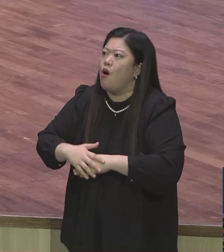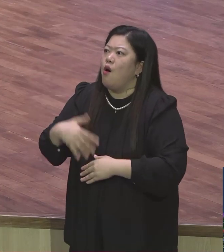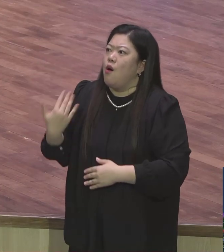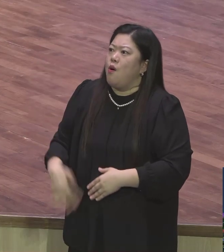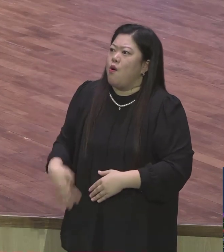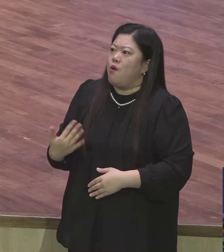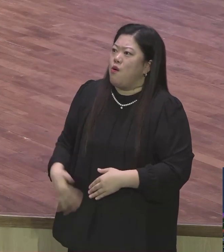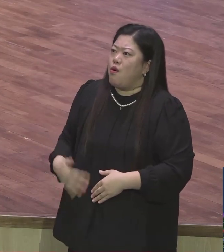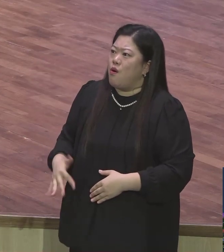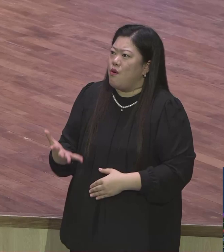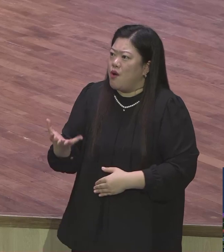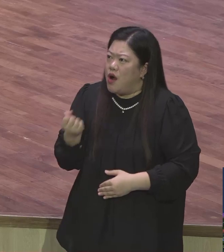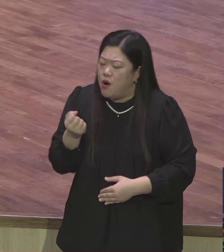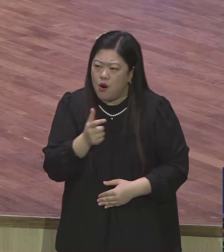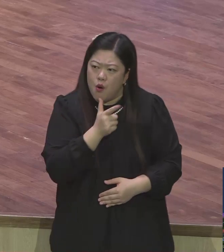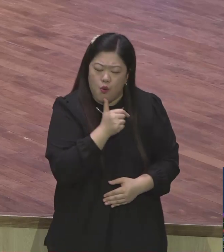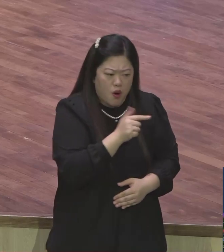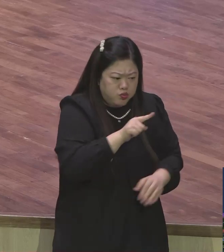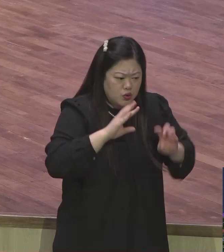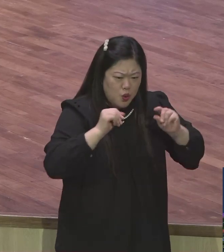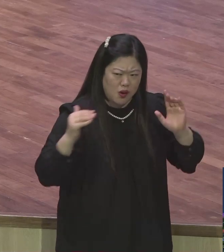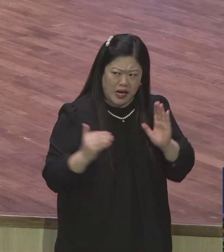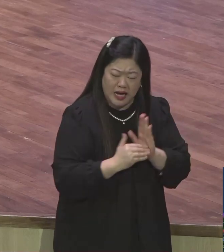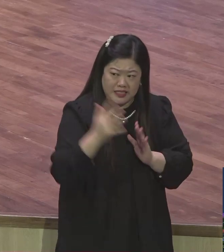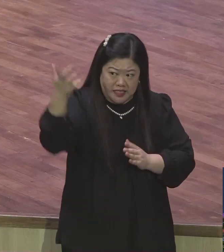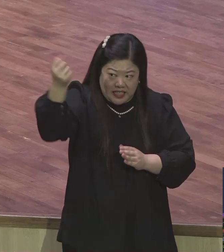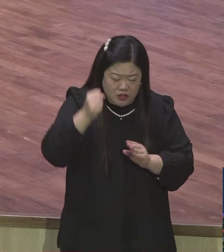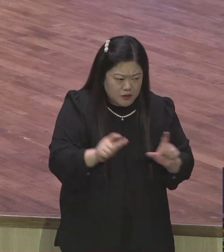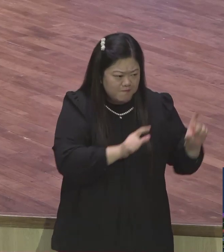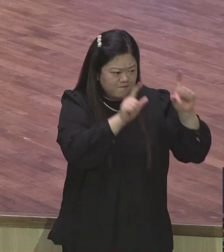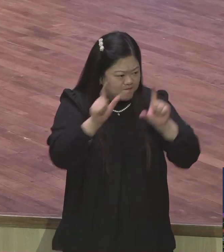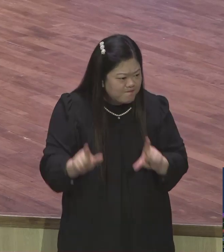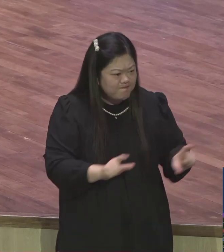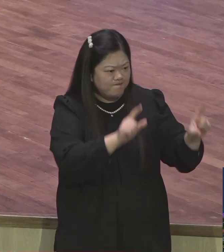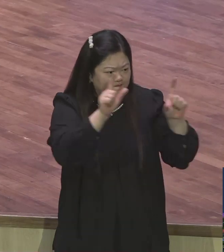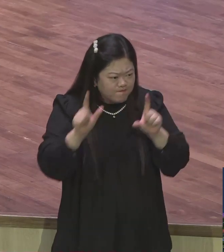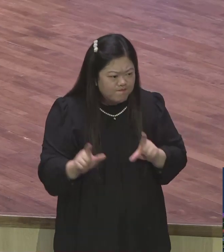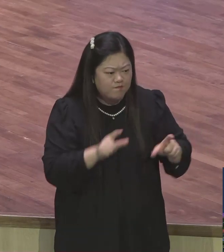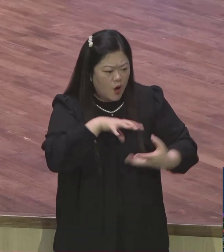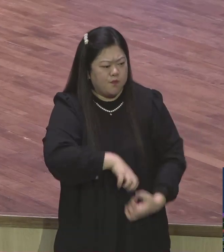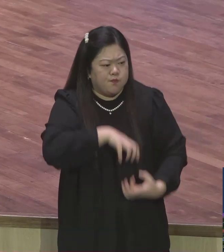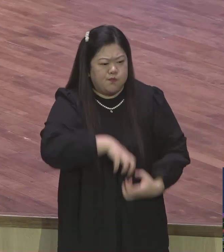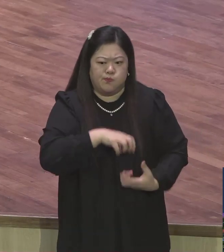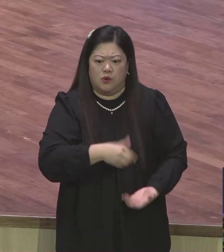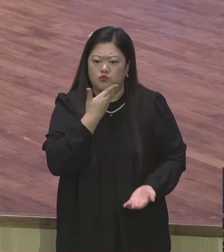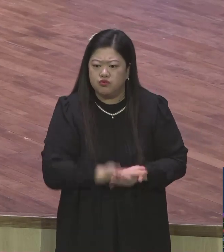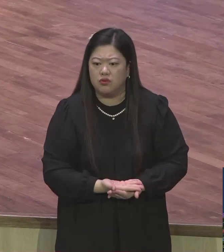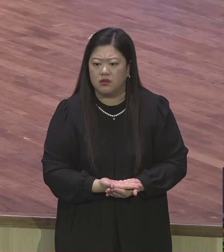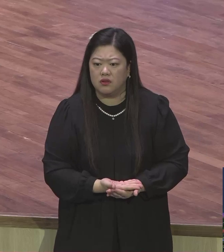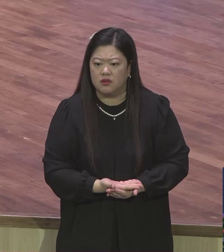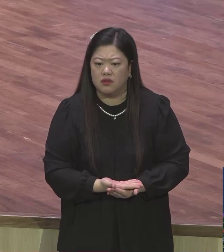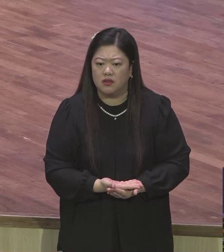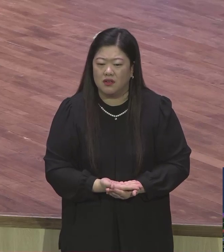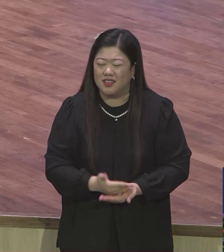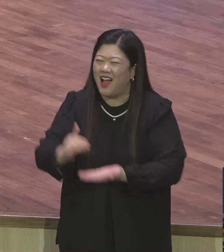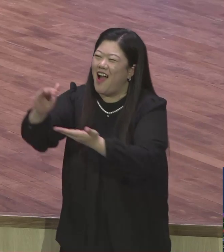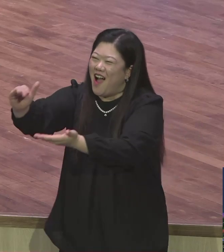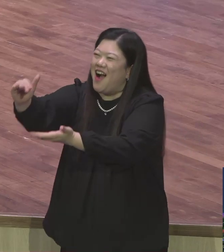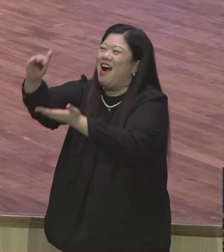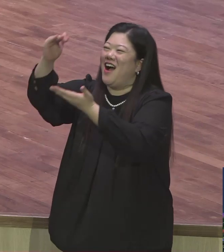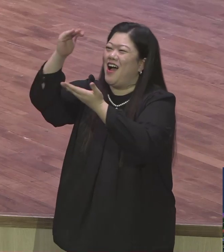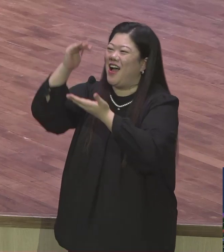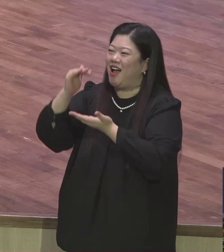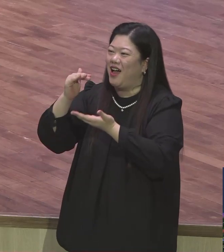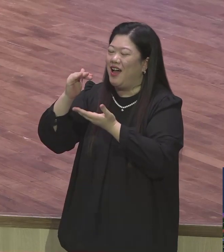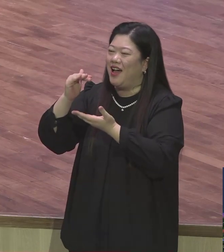문제입니다. 말씀 잡고 사느냐 죽느냐. 내가 계획하고 갱신한 것이 강단 말씀이. 영계전 성도는 강단을 통해 선포되는 하나님